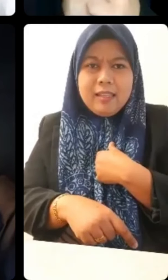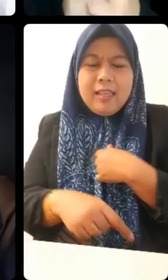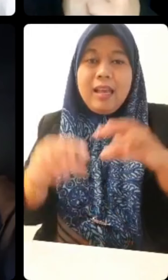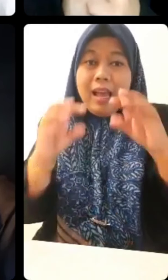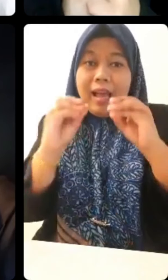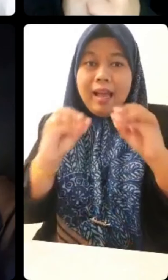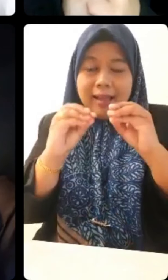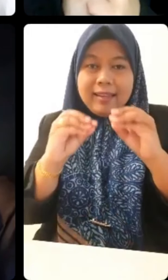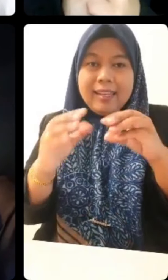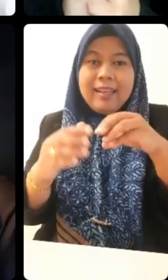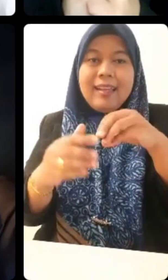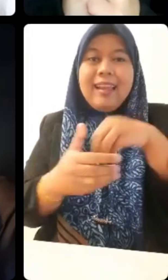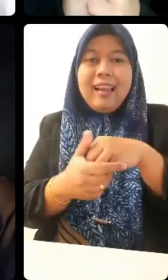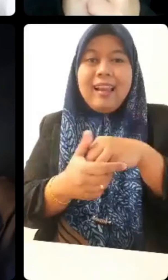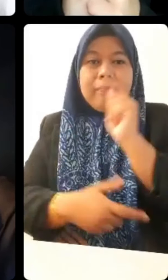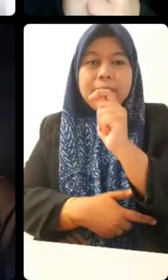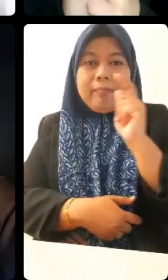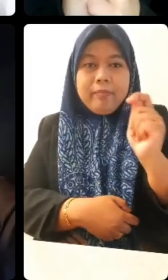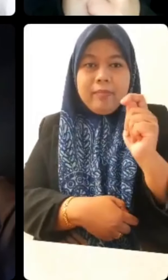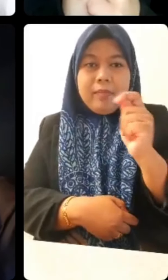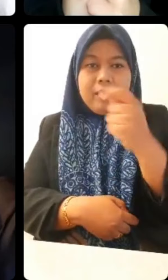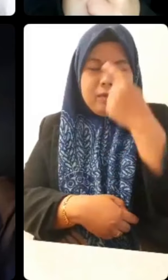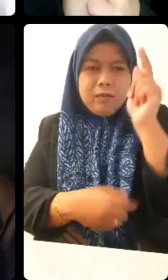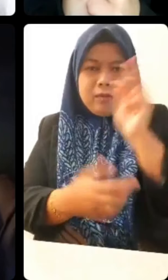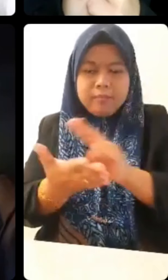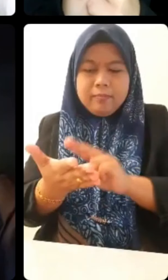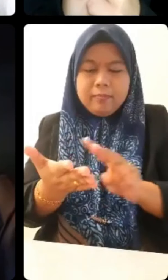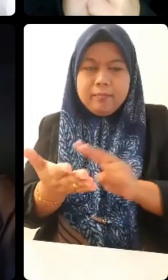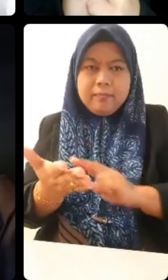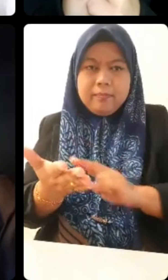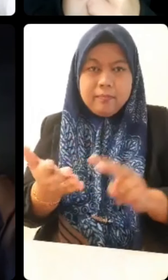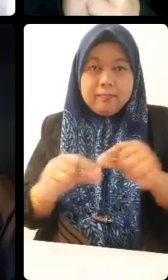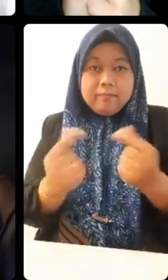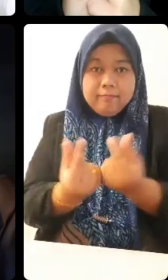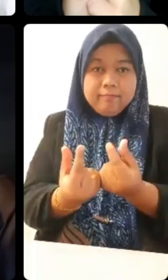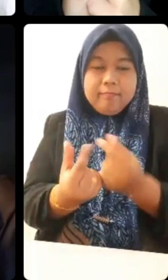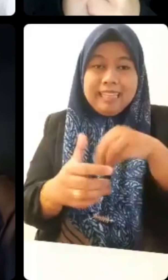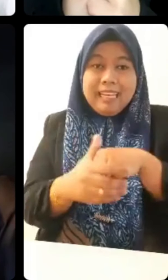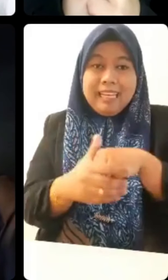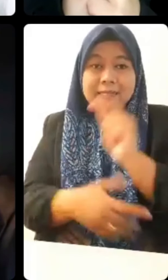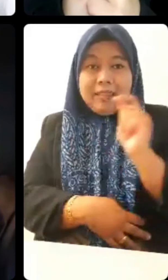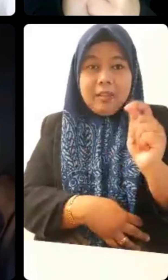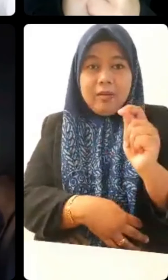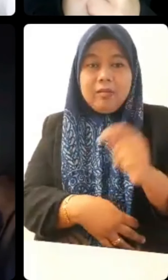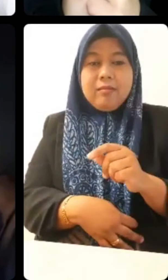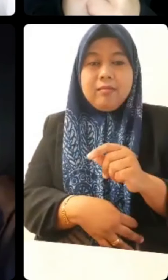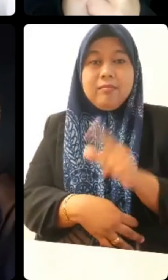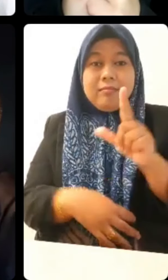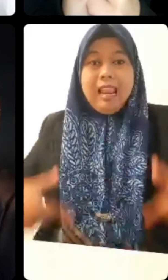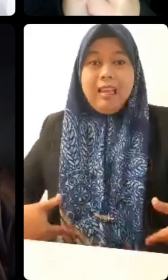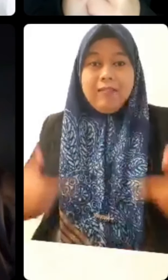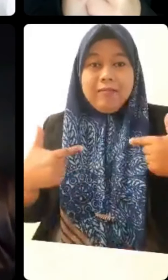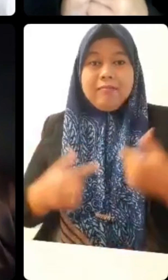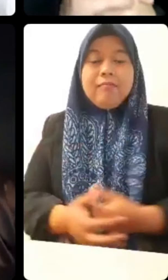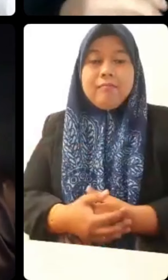akan sentiasa membaca Quran dalam TikTok atas permintaan dia. Kita support dia. Saya support